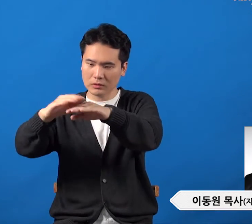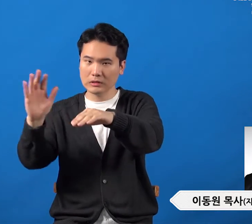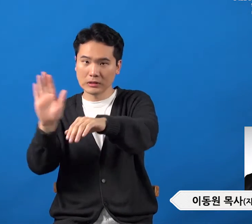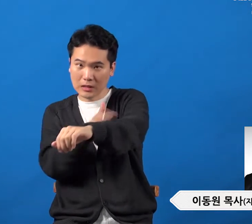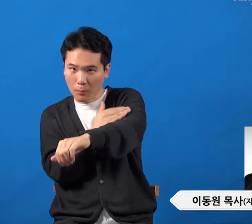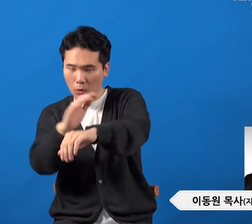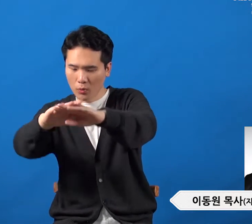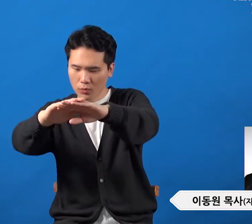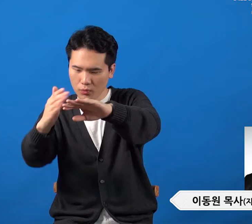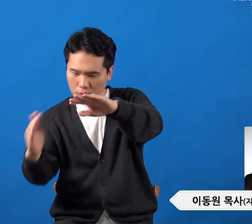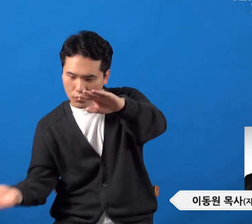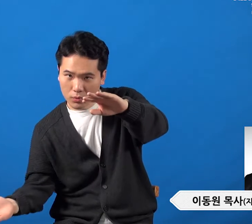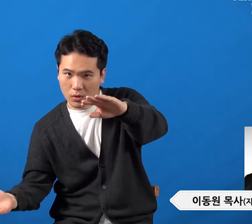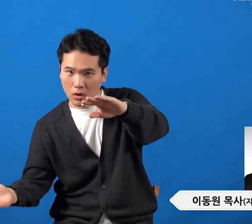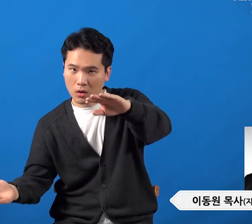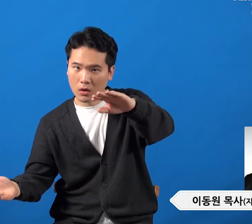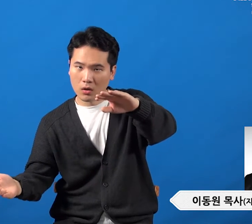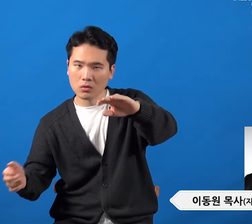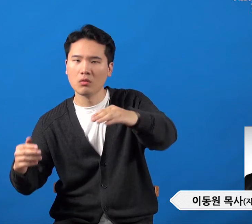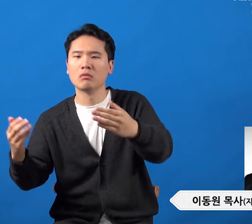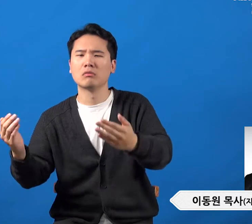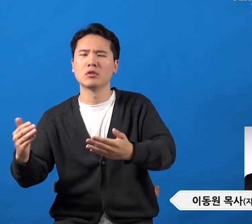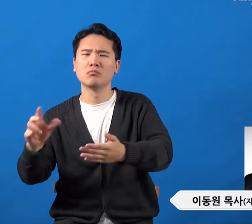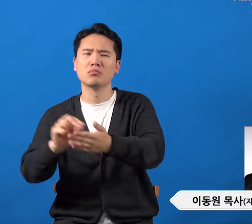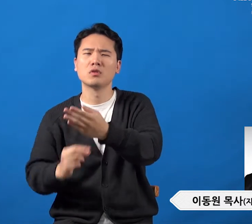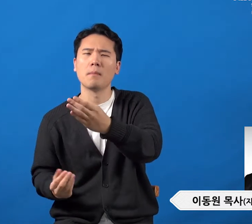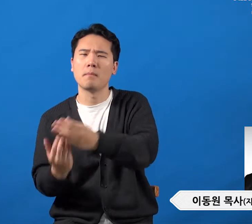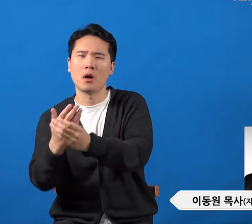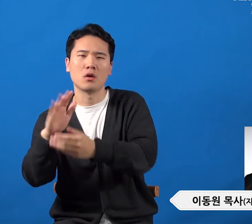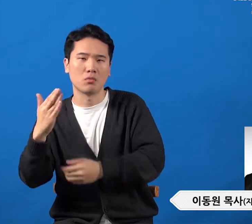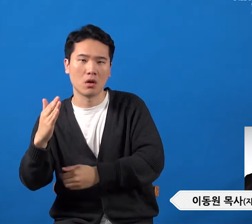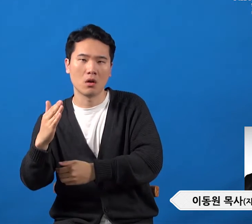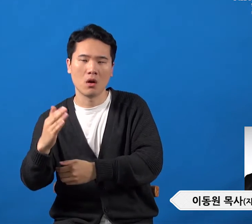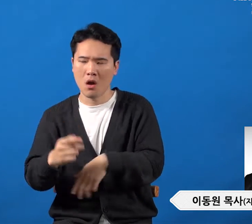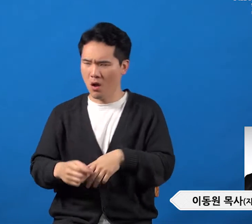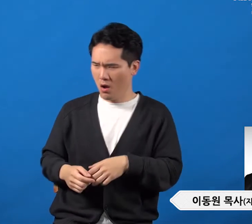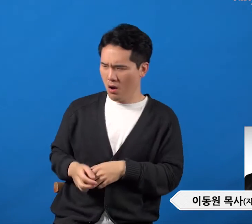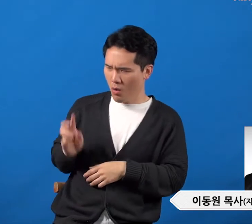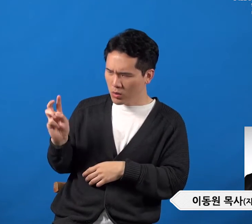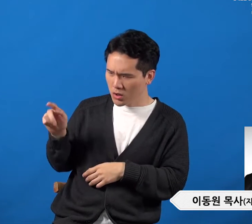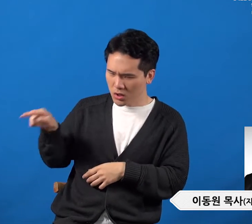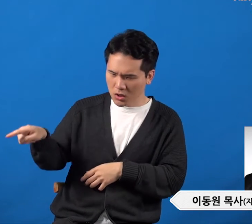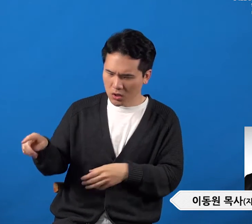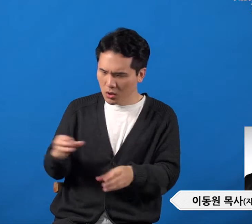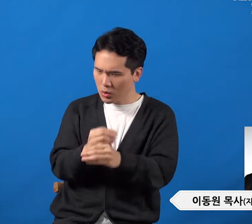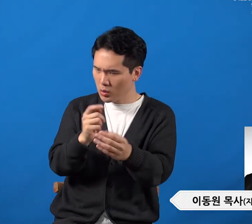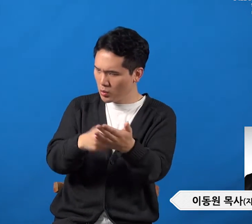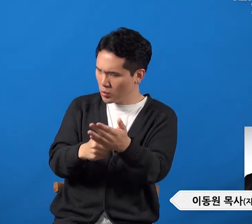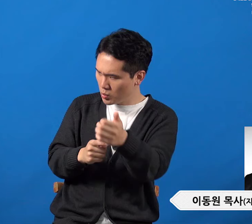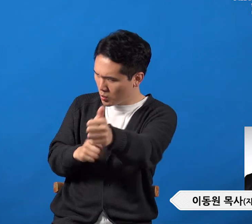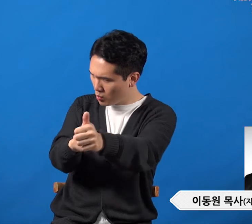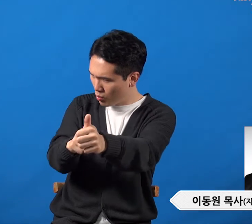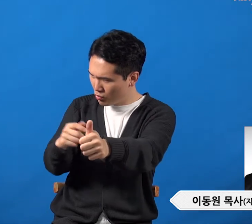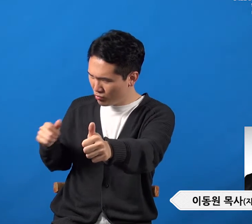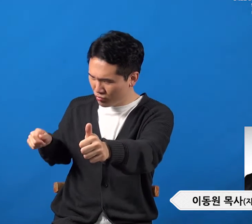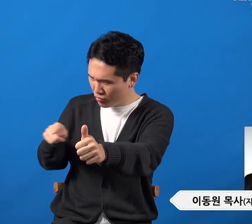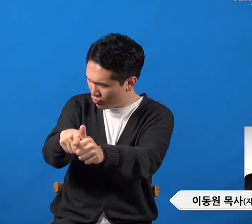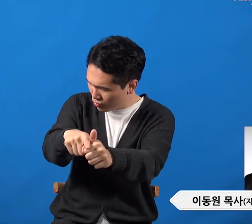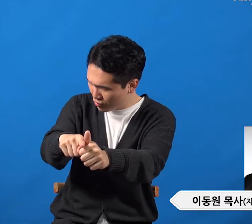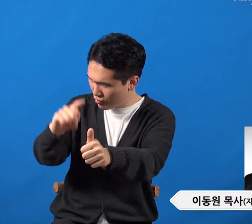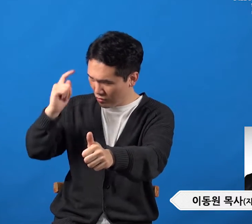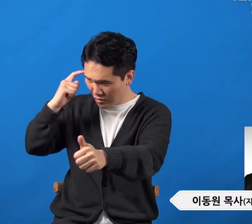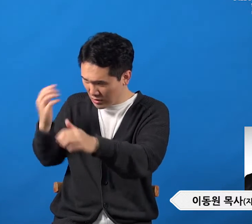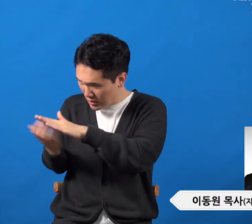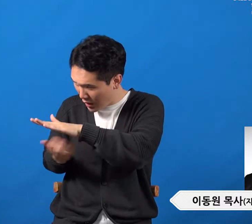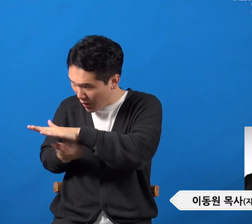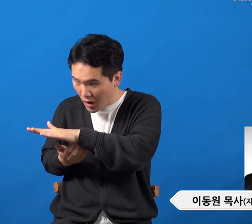기와가 떨어짐으로써 사건이 발단합니다. 혹시 총독을 죽이려는 시도로 오해를 받지 않습니까?